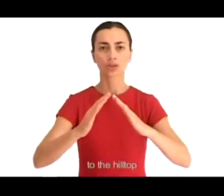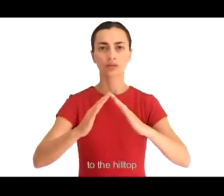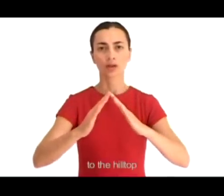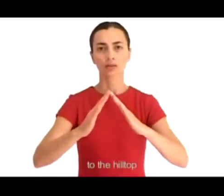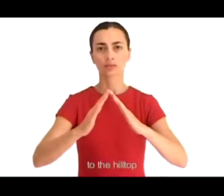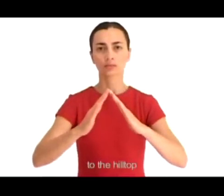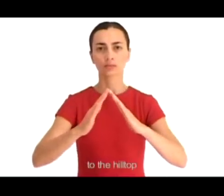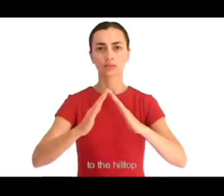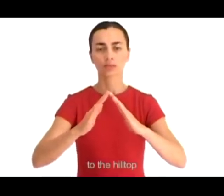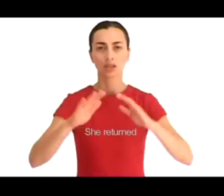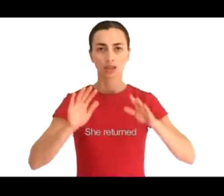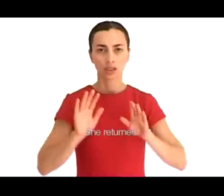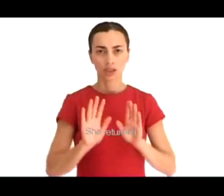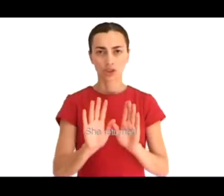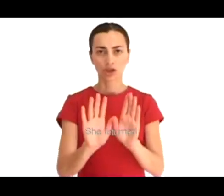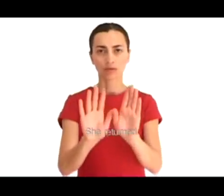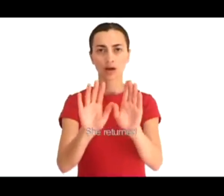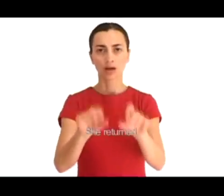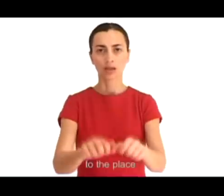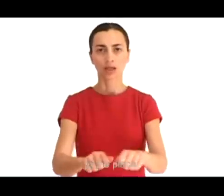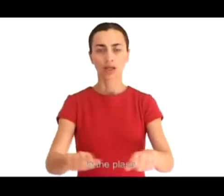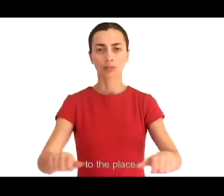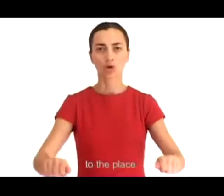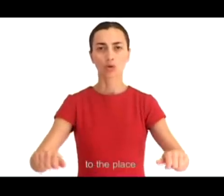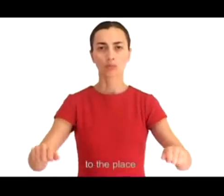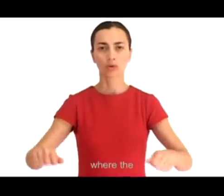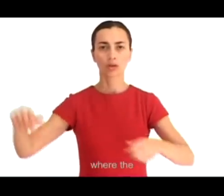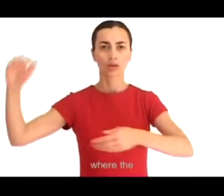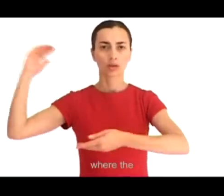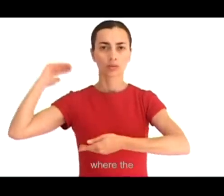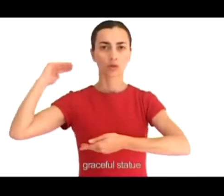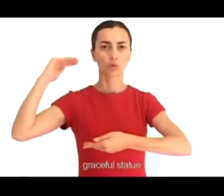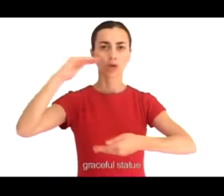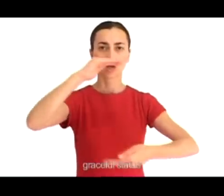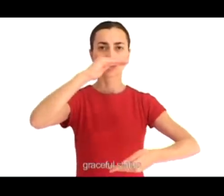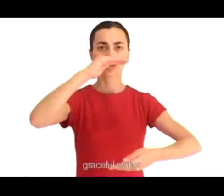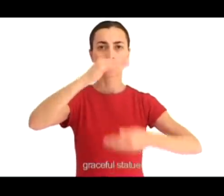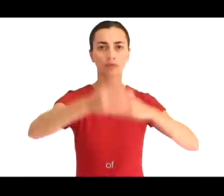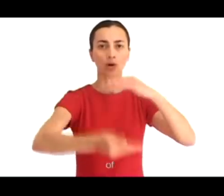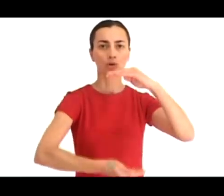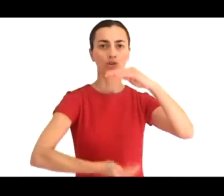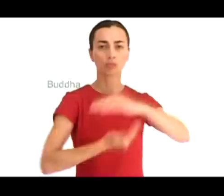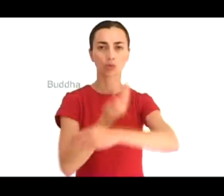ראש הגבעה. היא שבה אל המקום בו הונח פסלו רב ההוד של